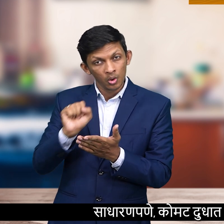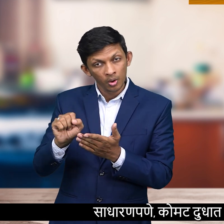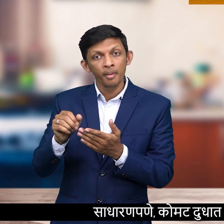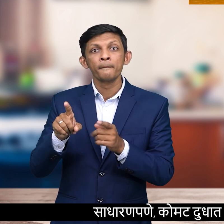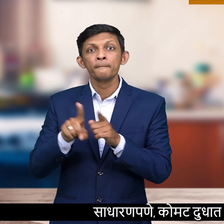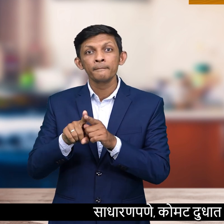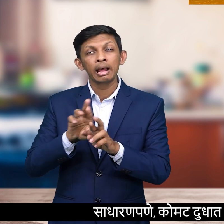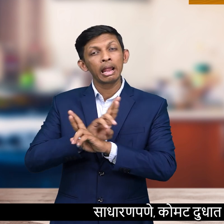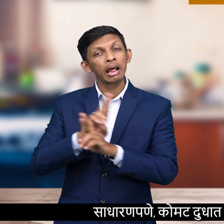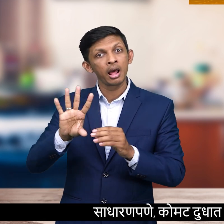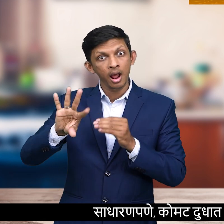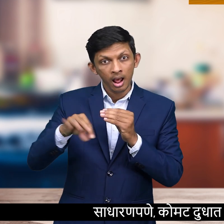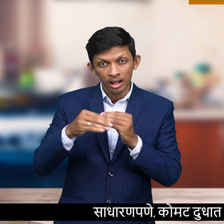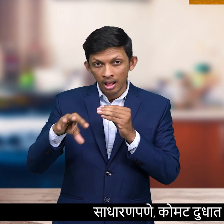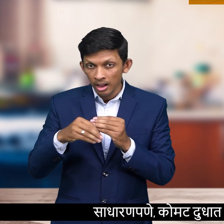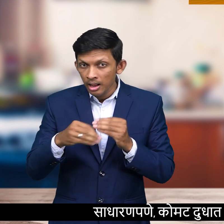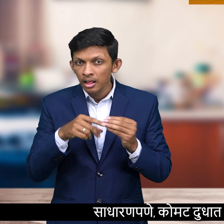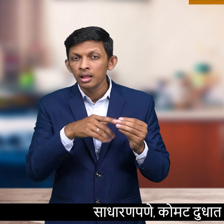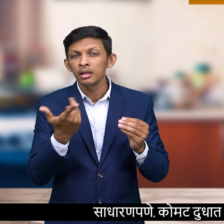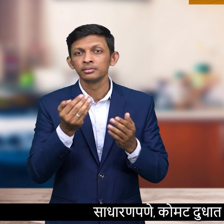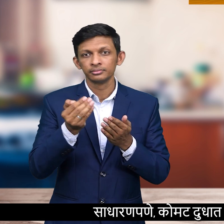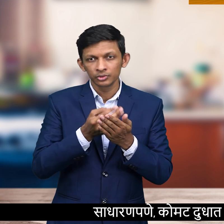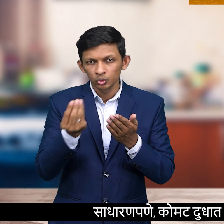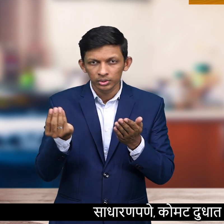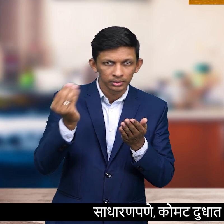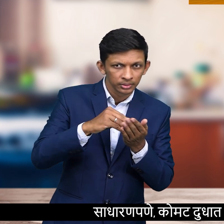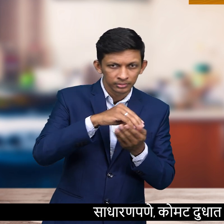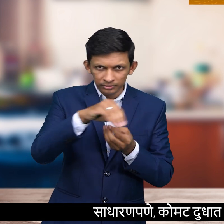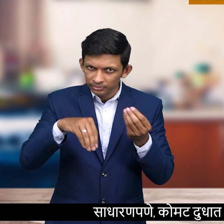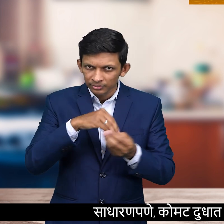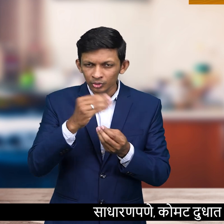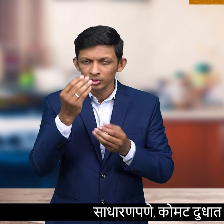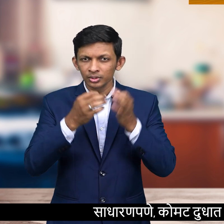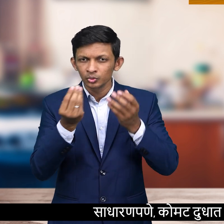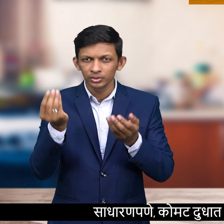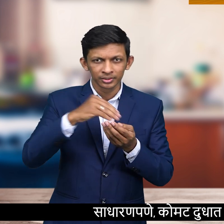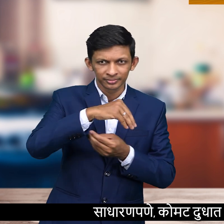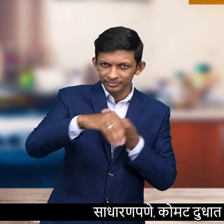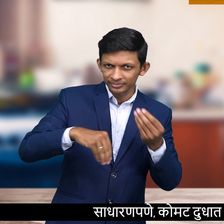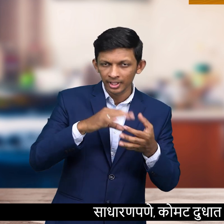साधारणपणे कोमट दुधात थोडेसे नमुना दही घालून दही तयार केले जाते.